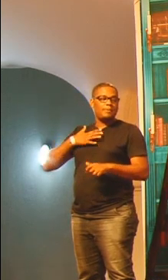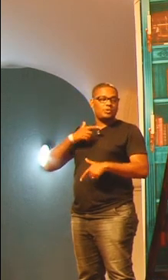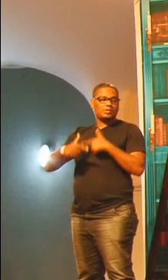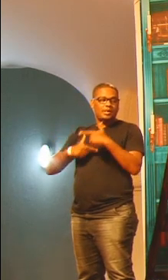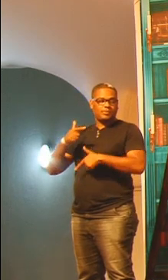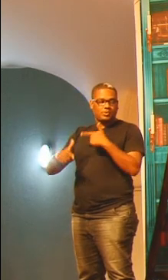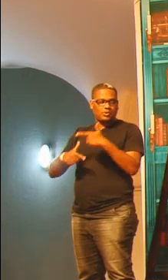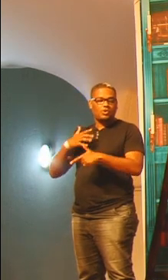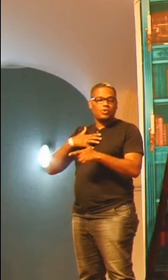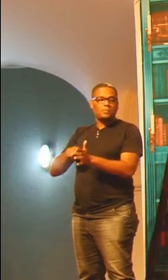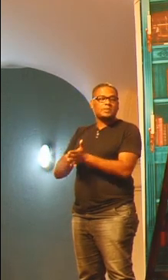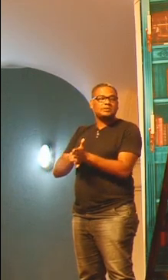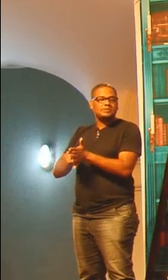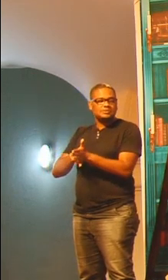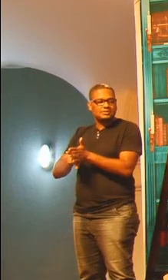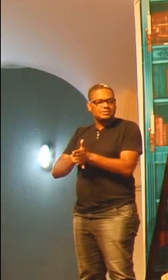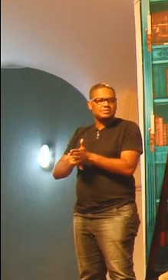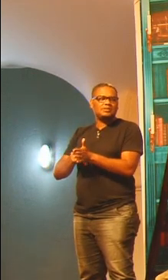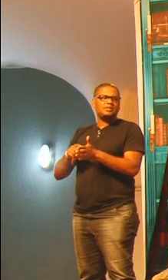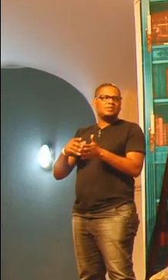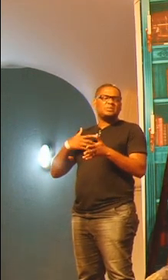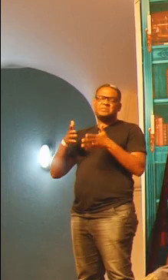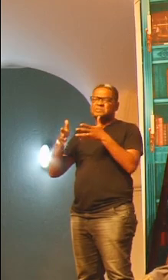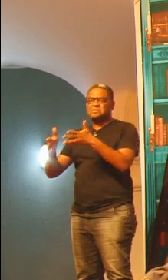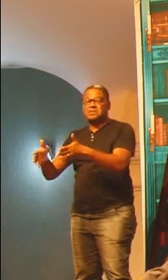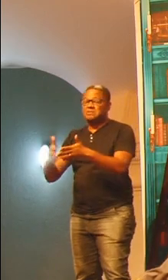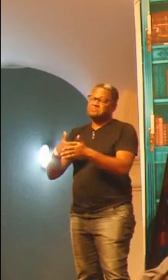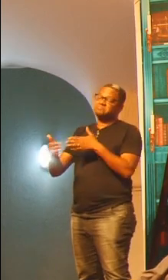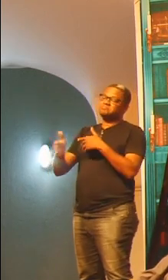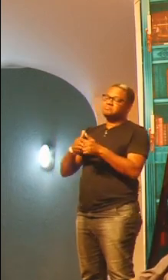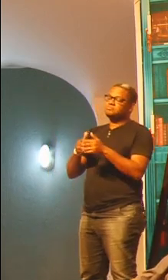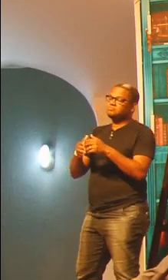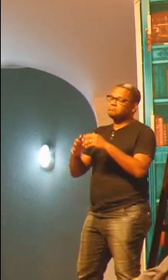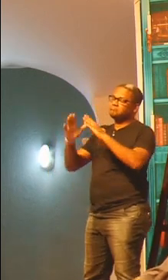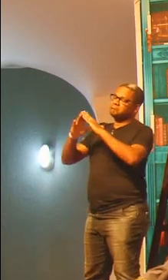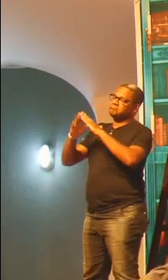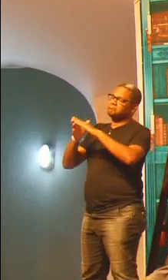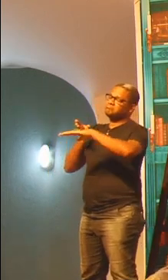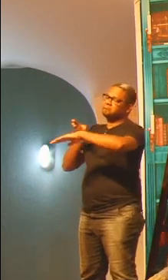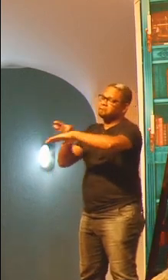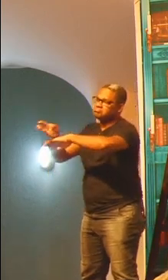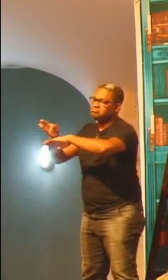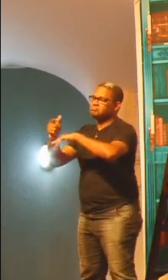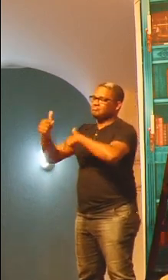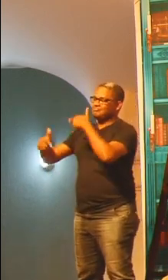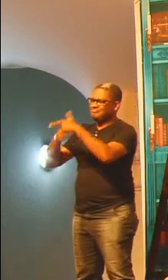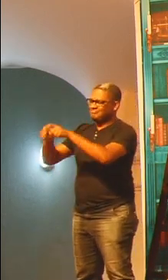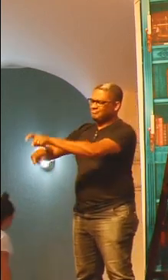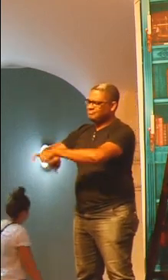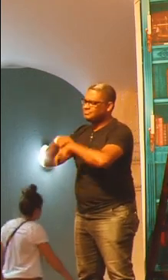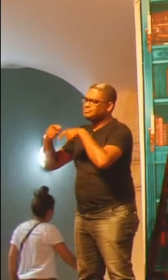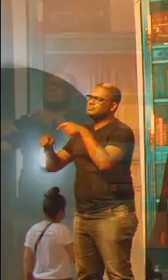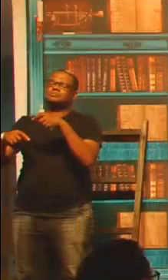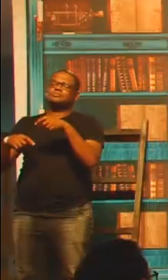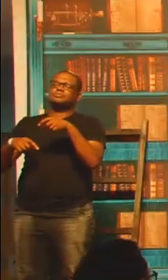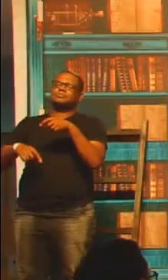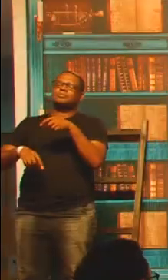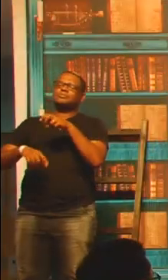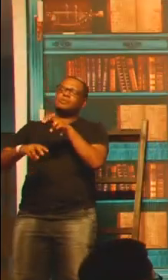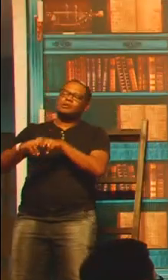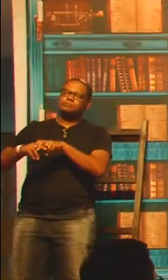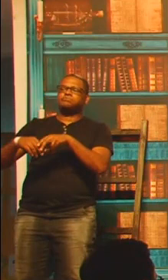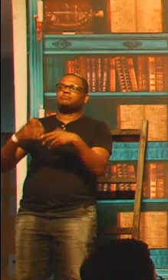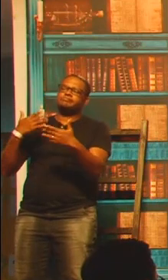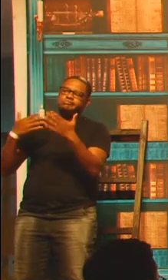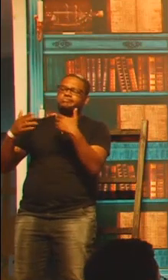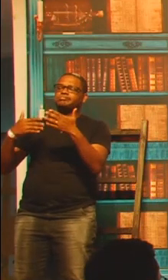como pesquisador e que eu passava, chegava sem compromisso nas casas dos trabalhadores e passava horas